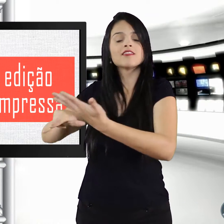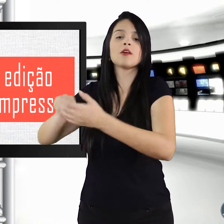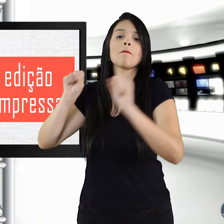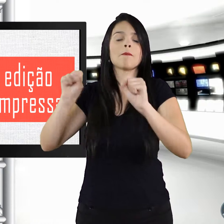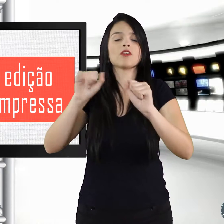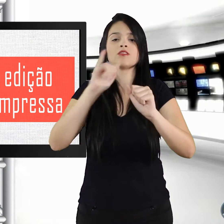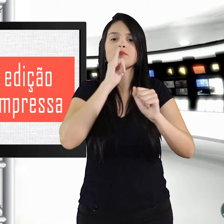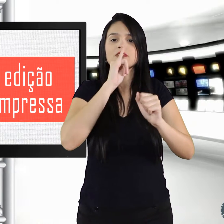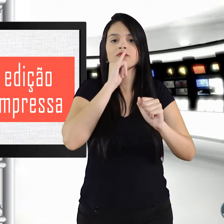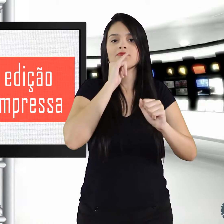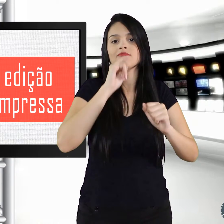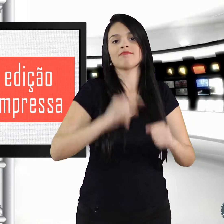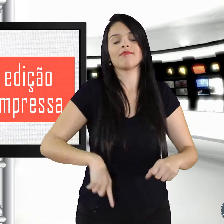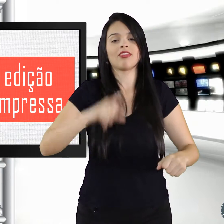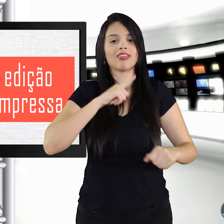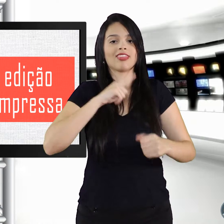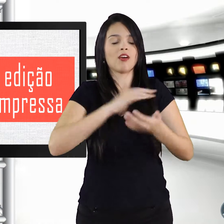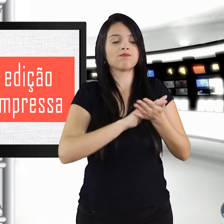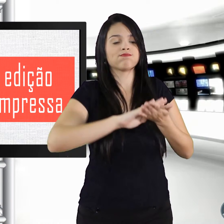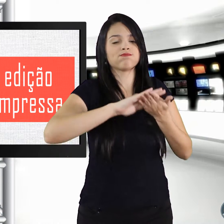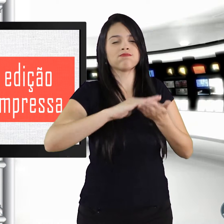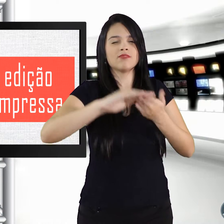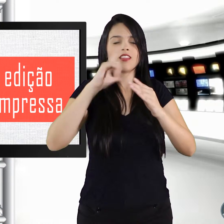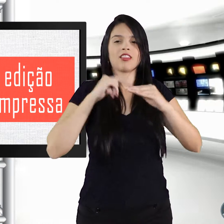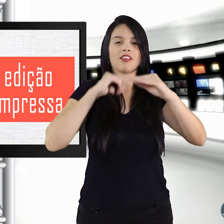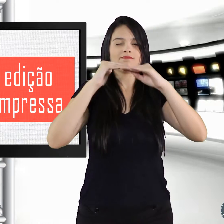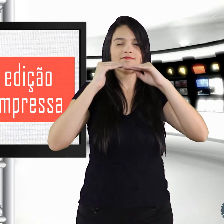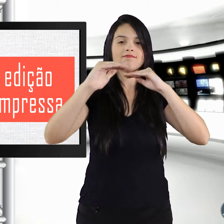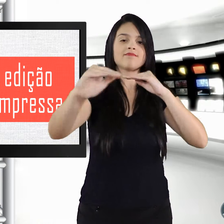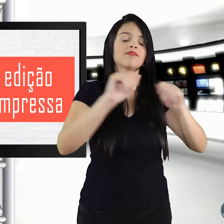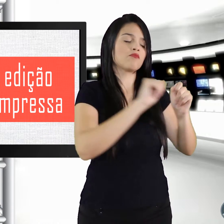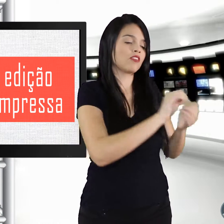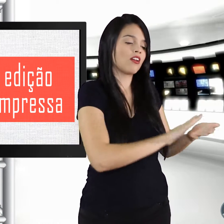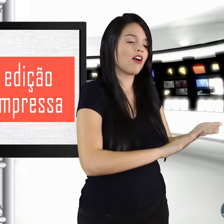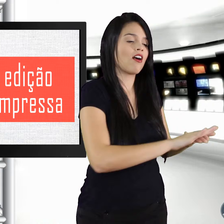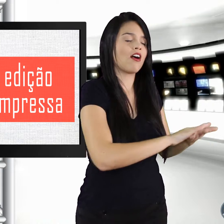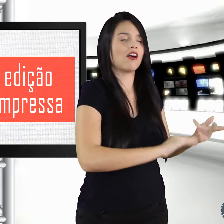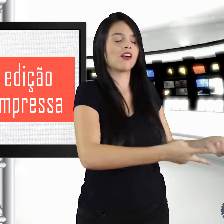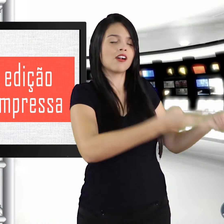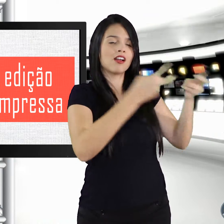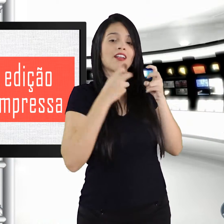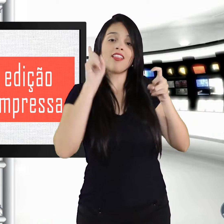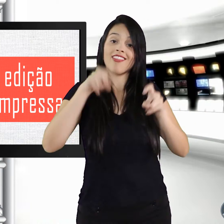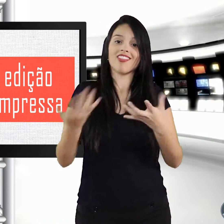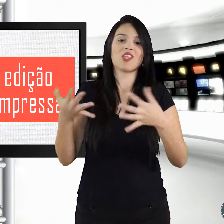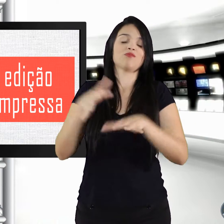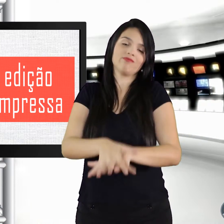relevo horizontal que podemos ver em um mirante. É a inclusão levada às últimas consequências. Para se ter uma